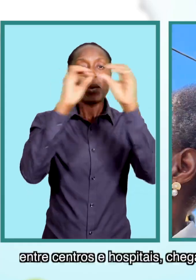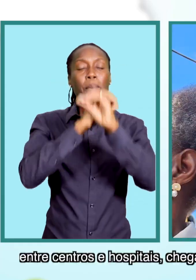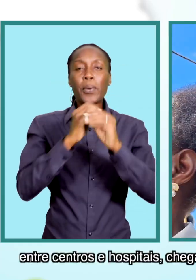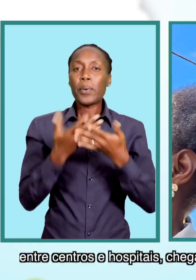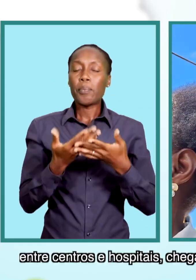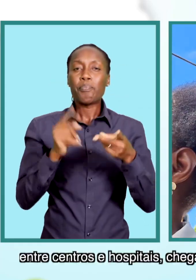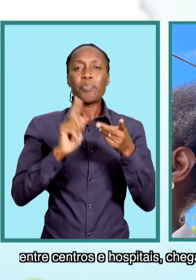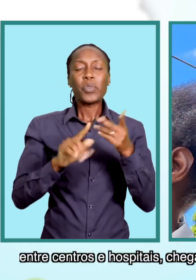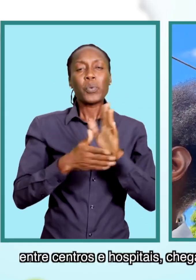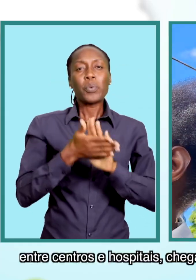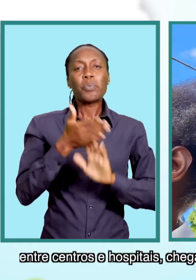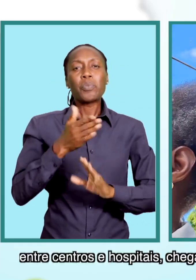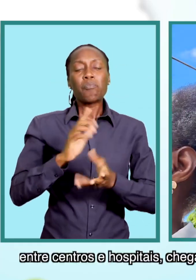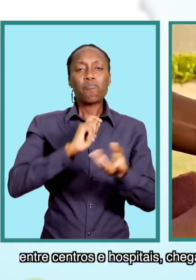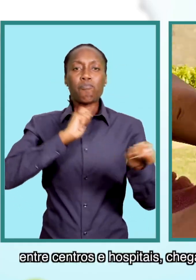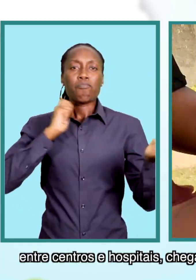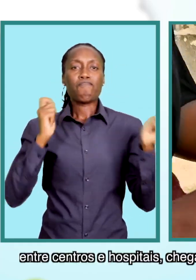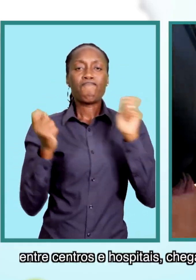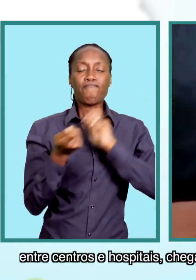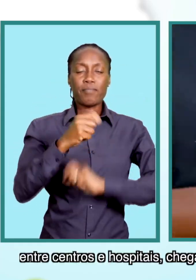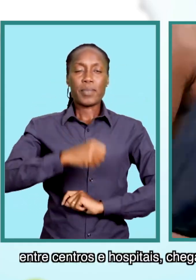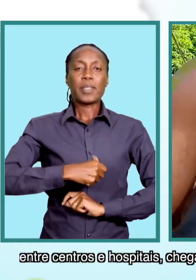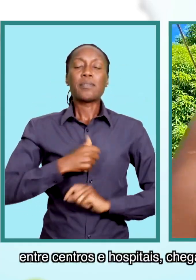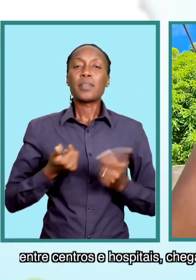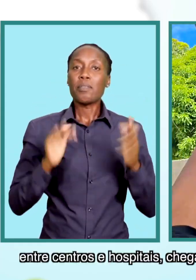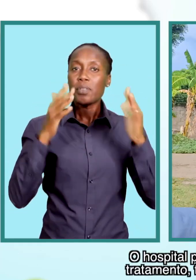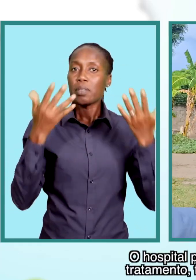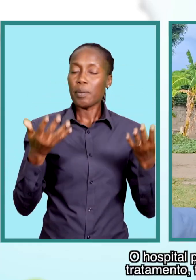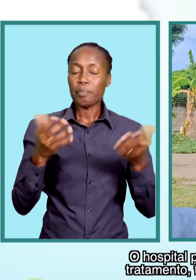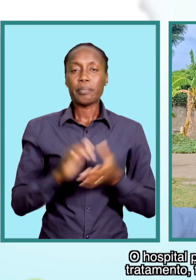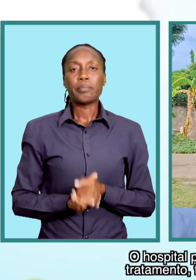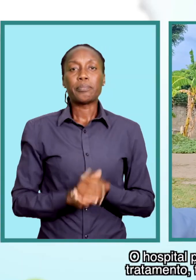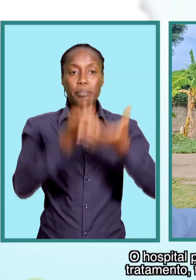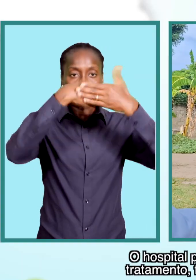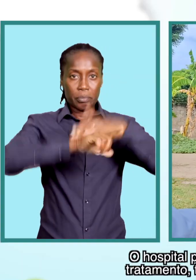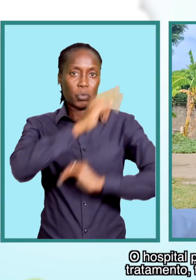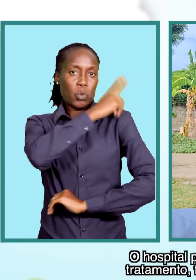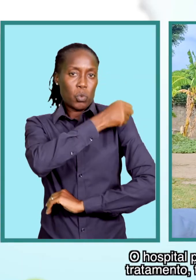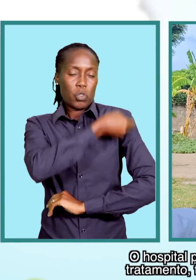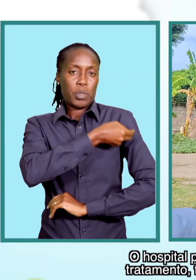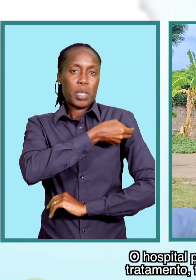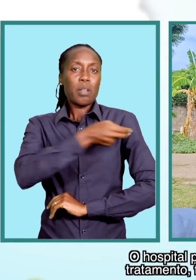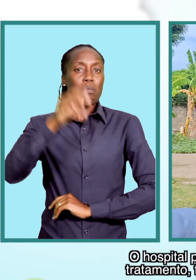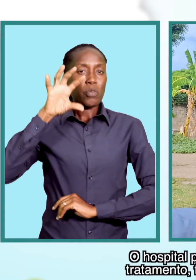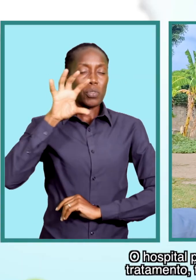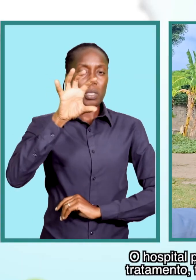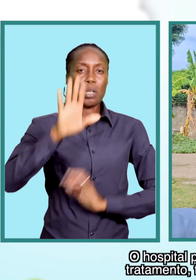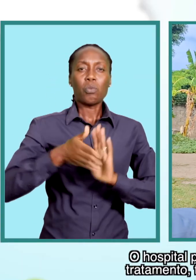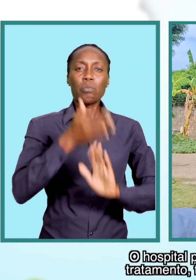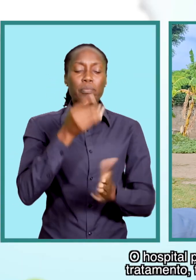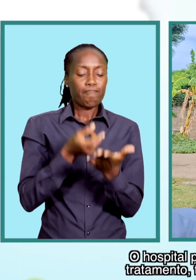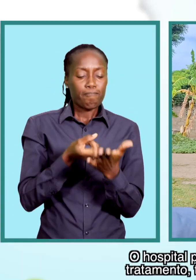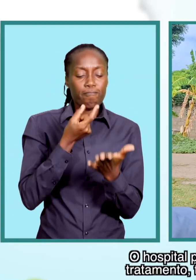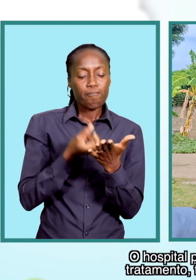recuperada, obrigando-a a adaptar-se a uma nova realidade. No hospital provincial, comecei lá a fazer